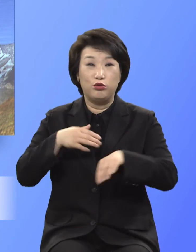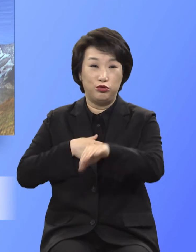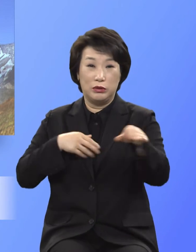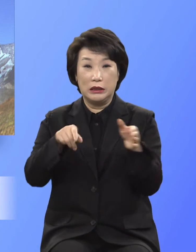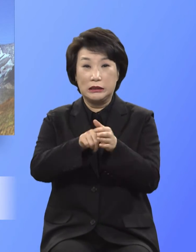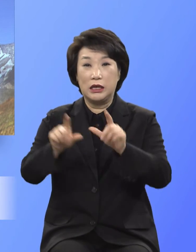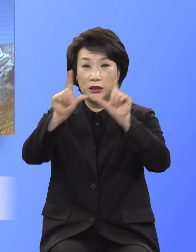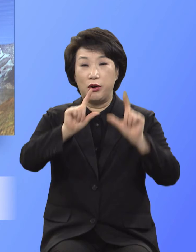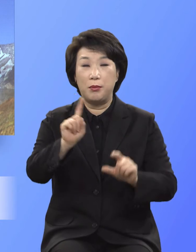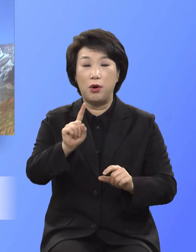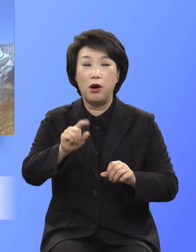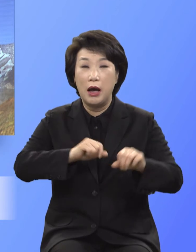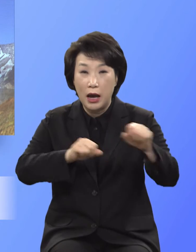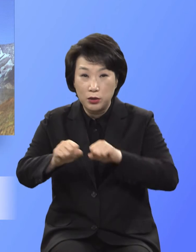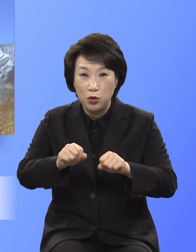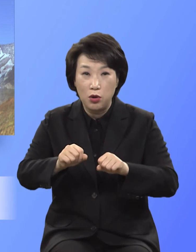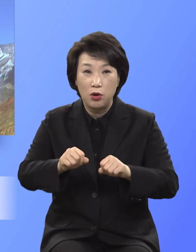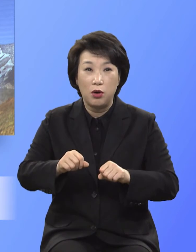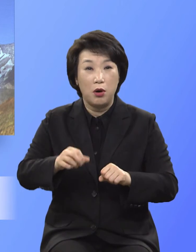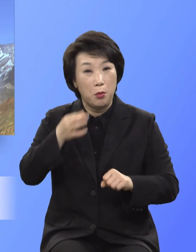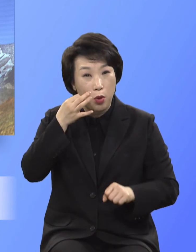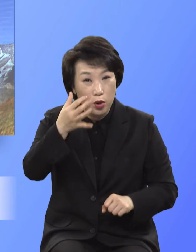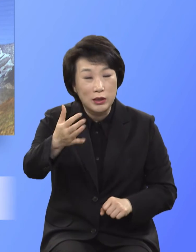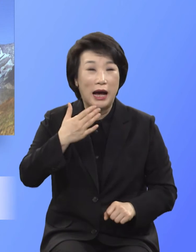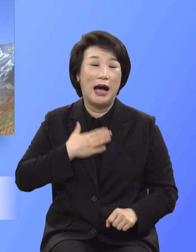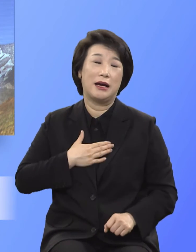신앙생활은 행함임을 알아야 합니다.